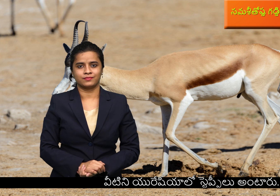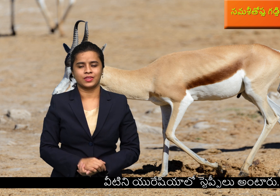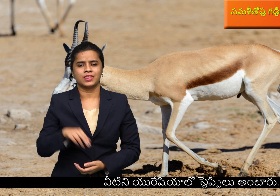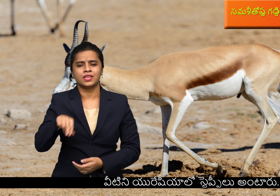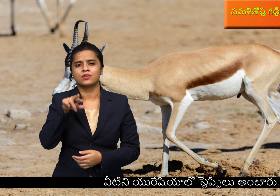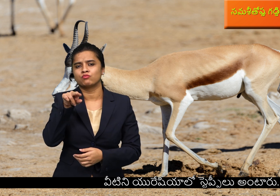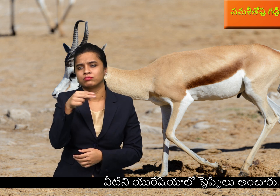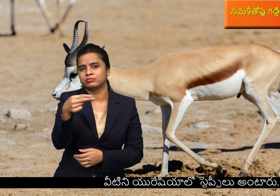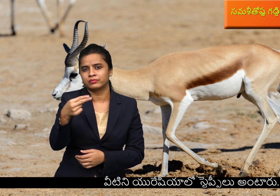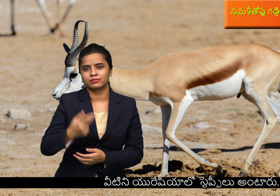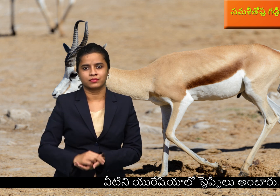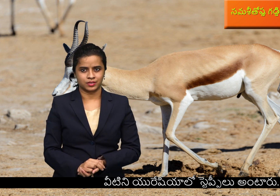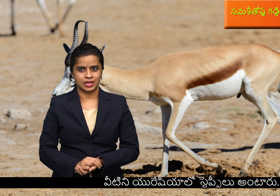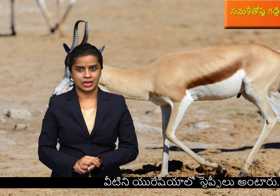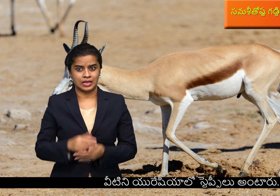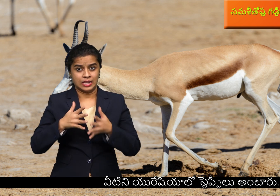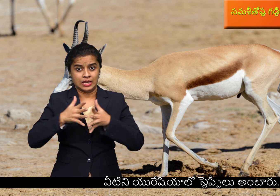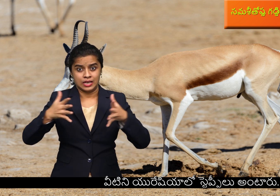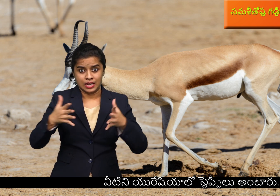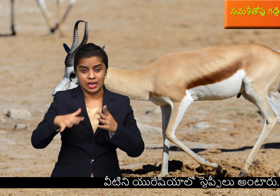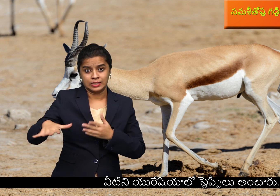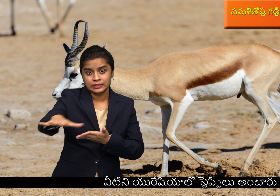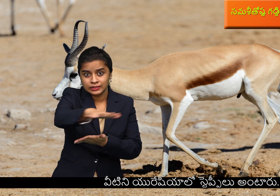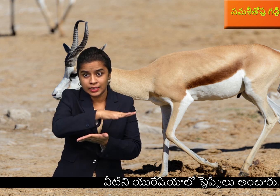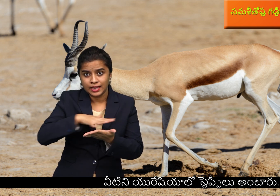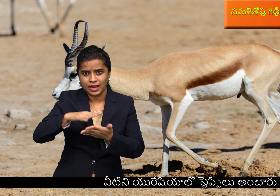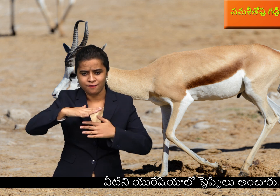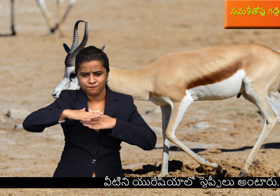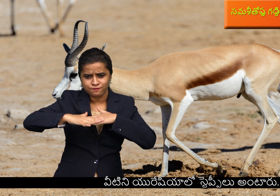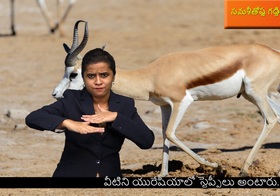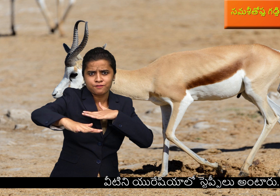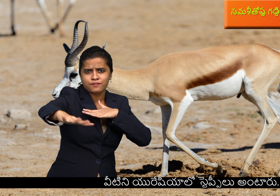వీటిని యురేషియాలో స్టెప్పీలు అంటారు.